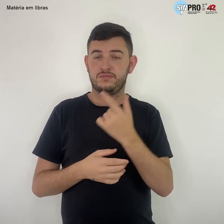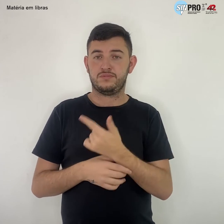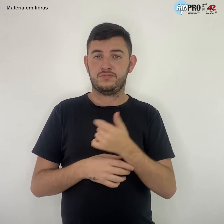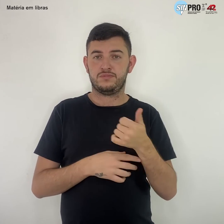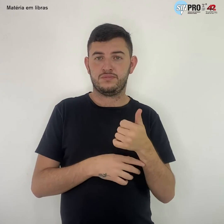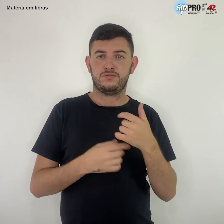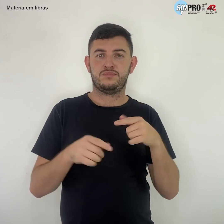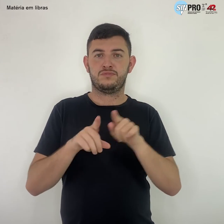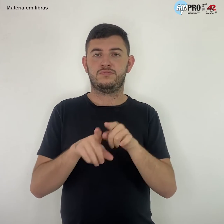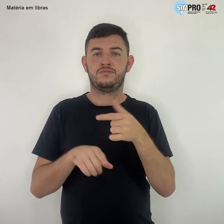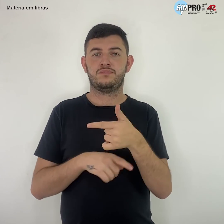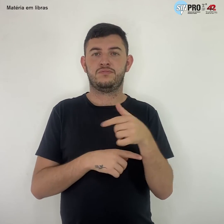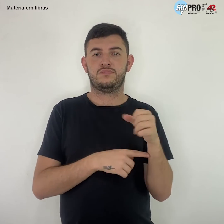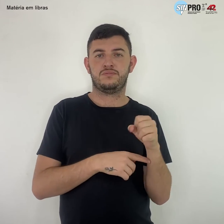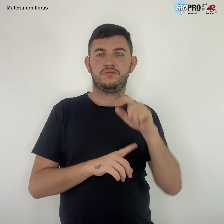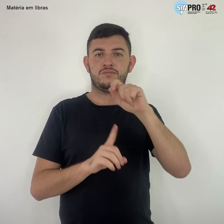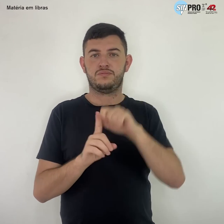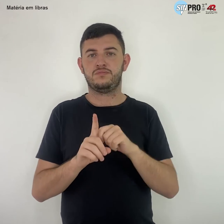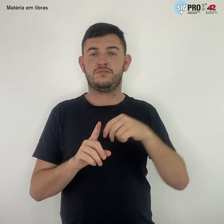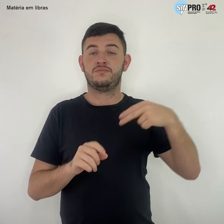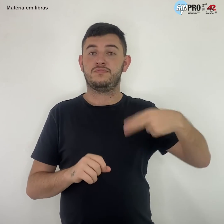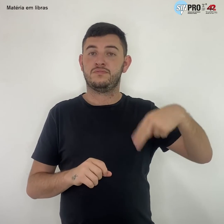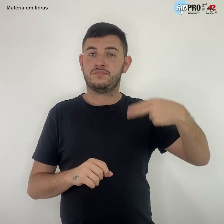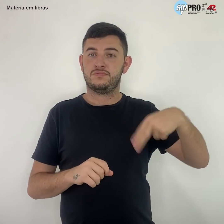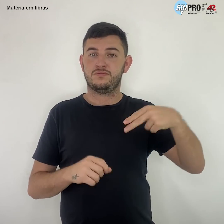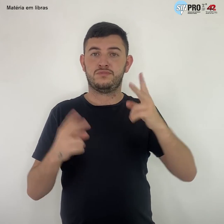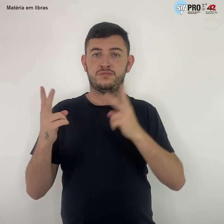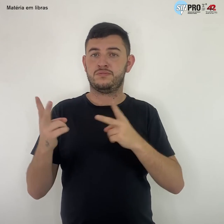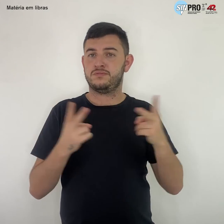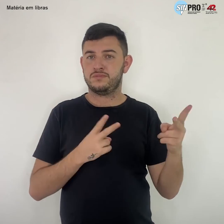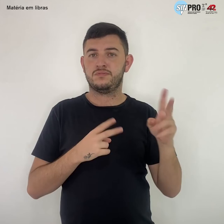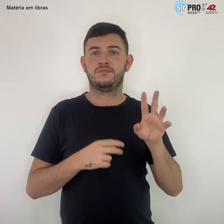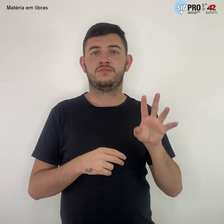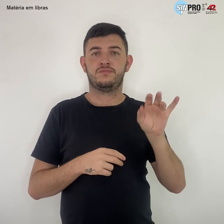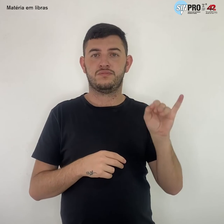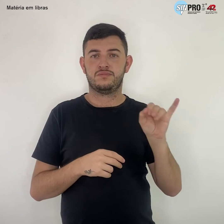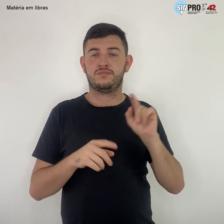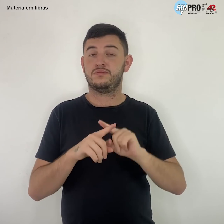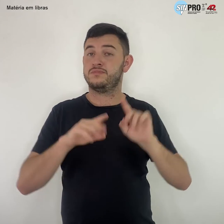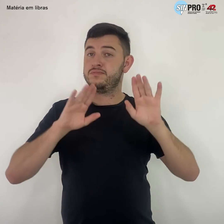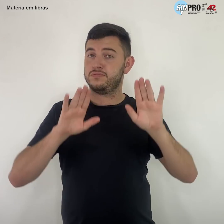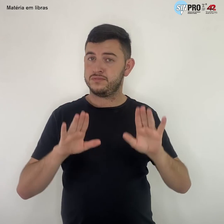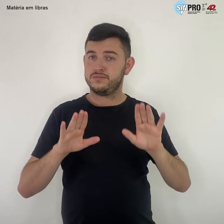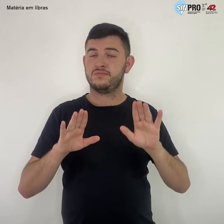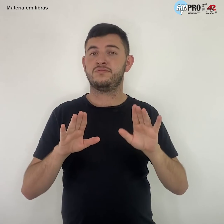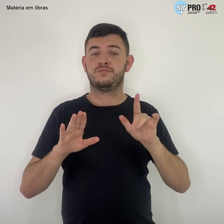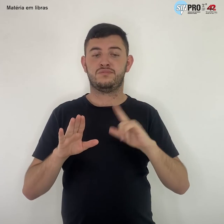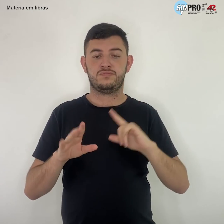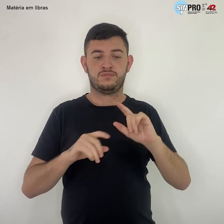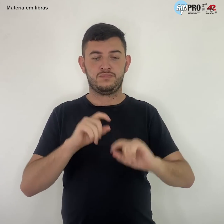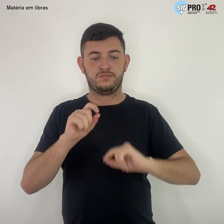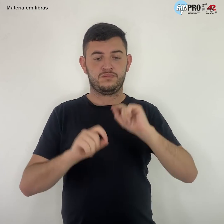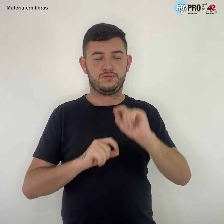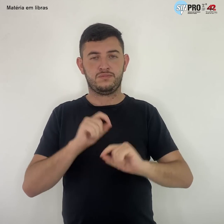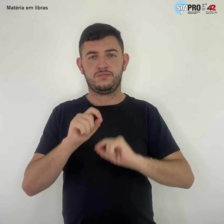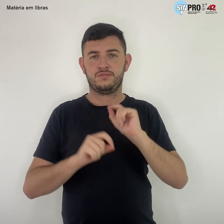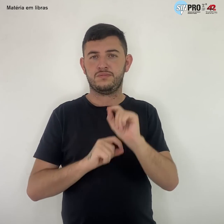e 28 de novembro, está mantido. A colocação vem após o aprofundamento da